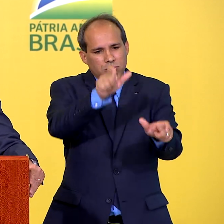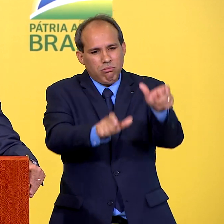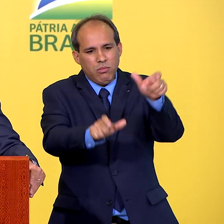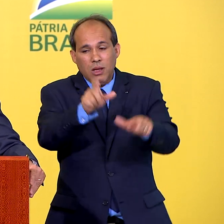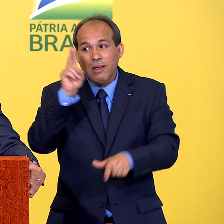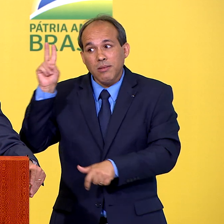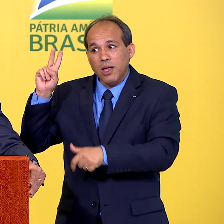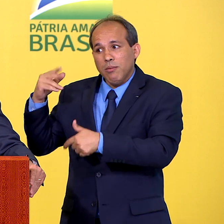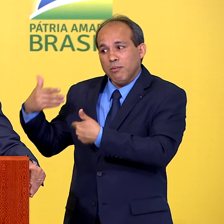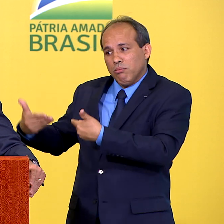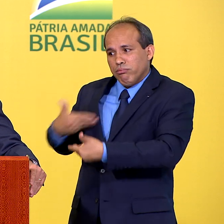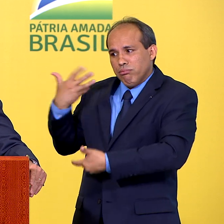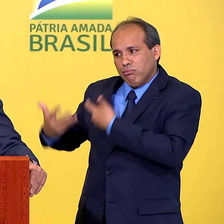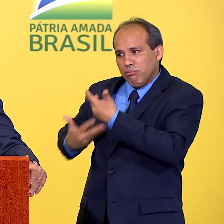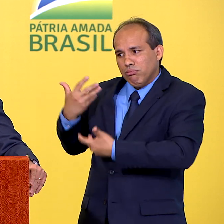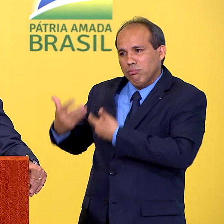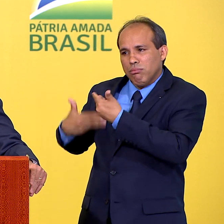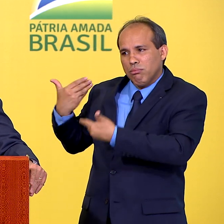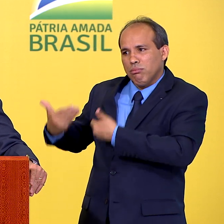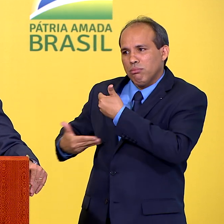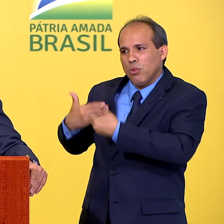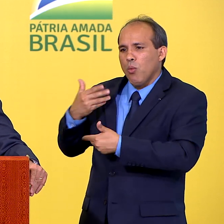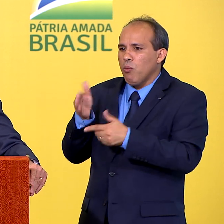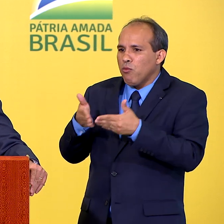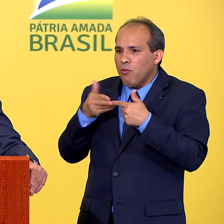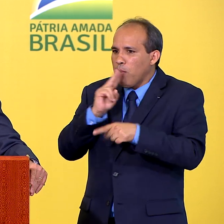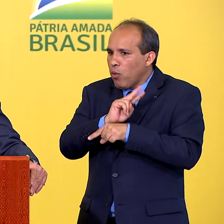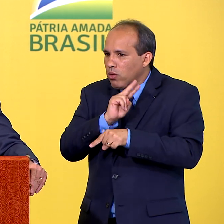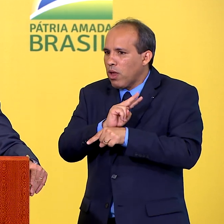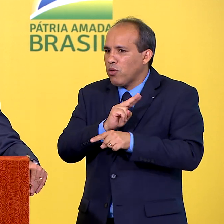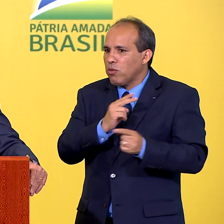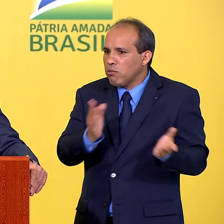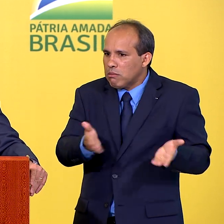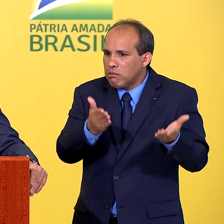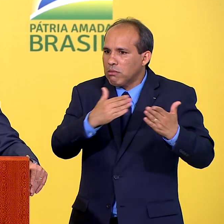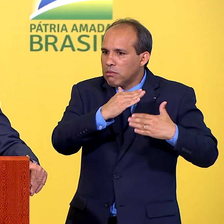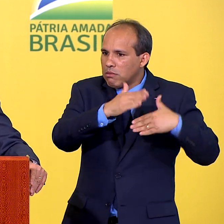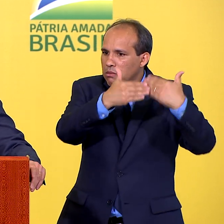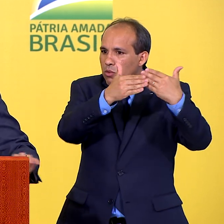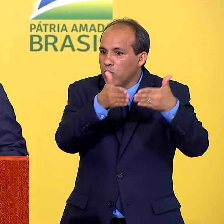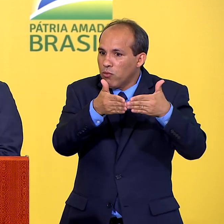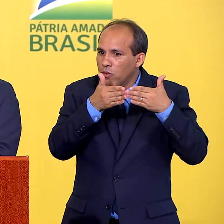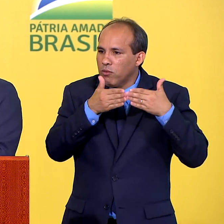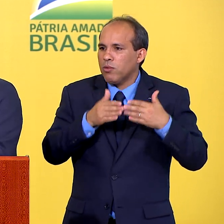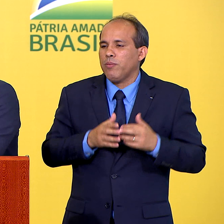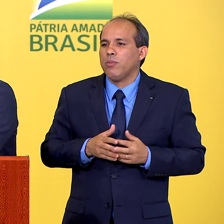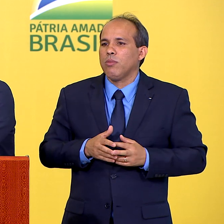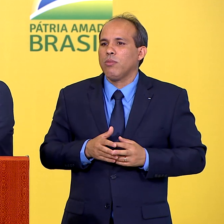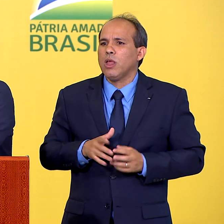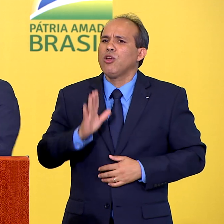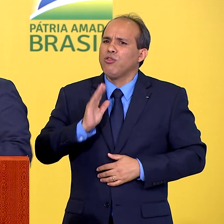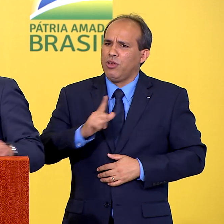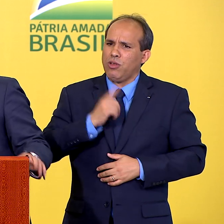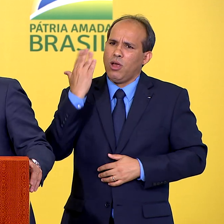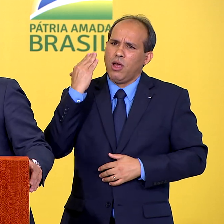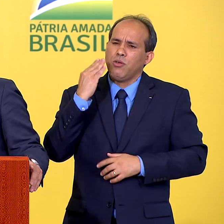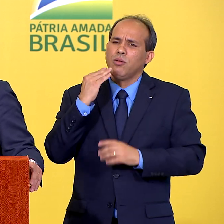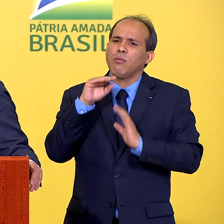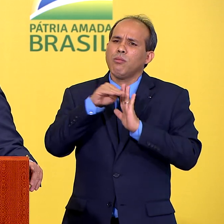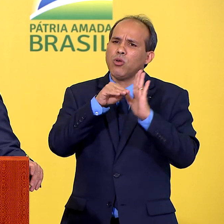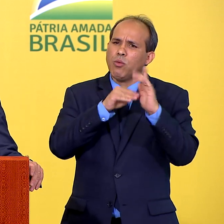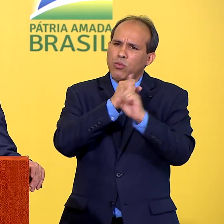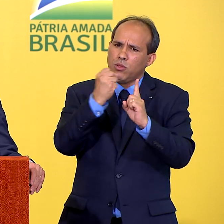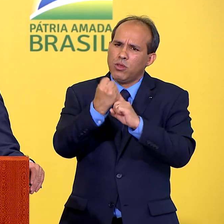deputado Hélio, a cuidar, proteger e promover. Tínhamos programas sociais no